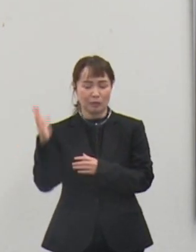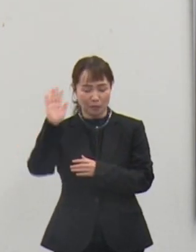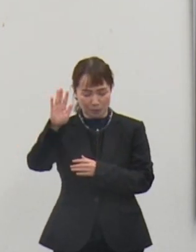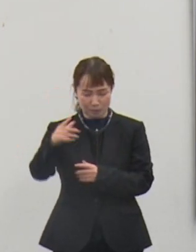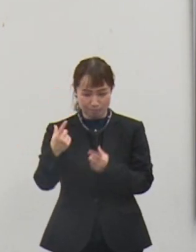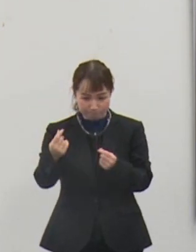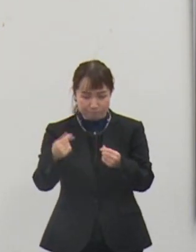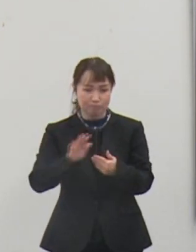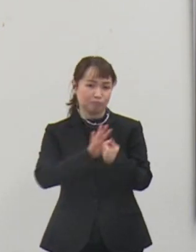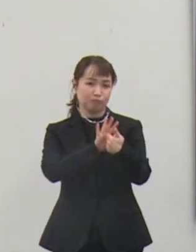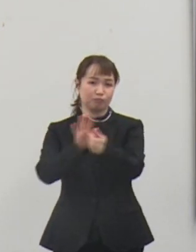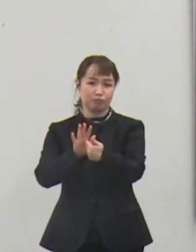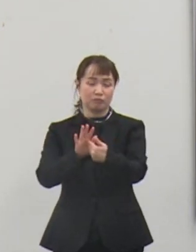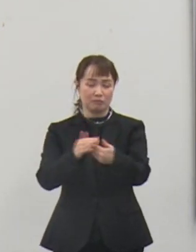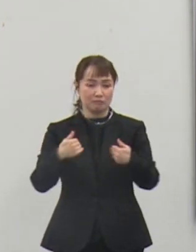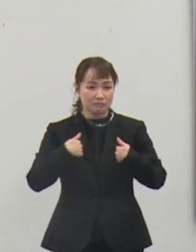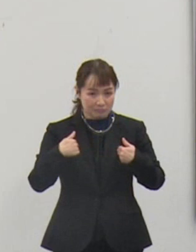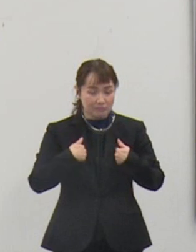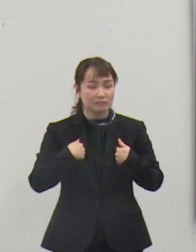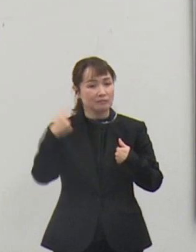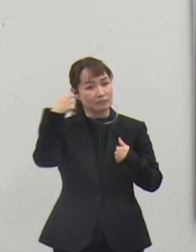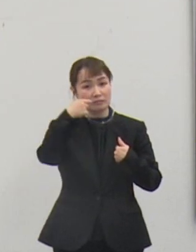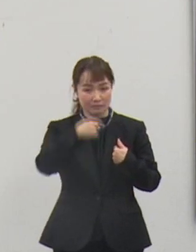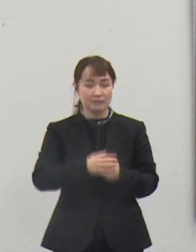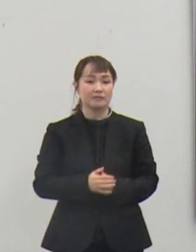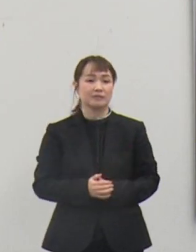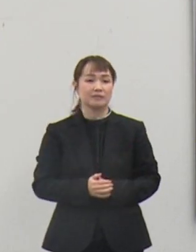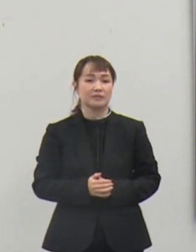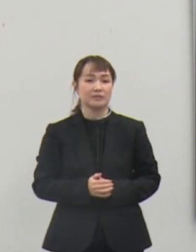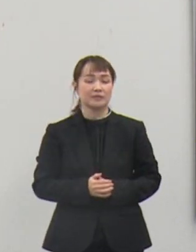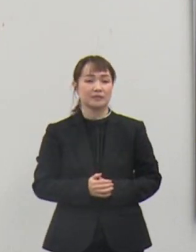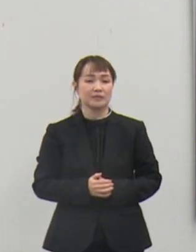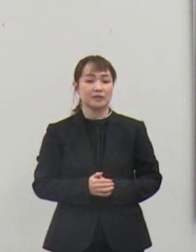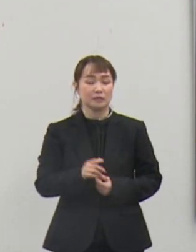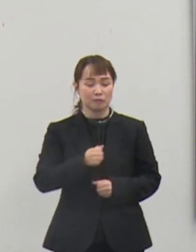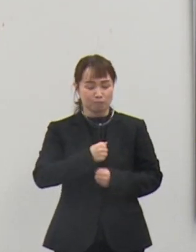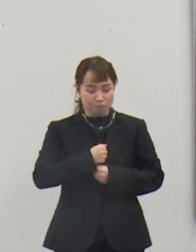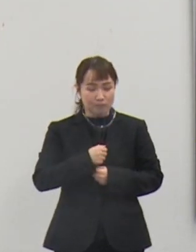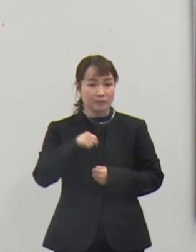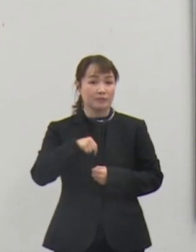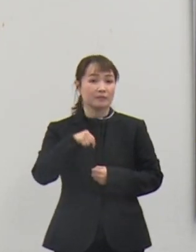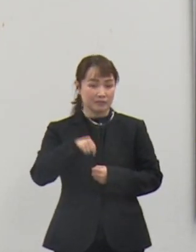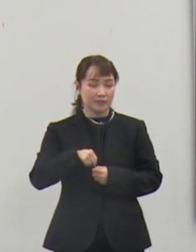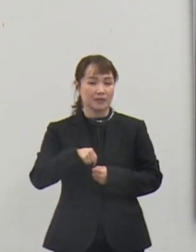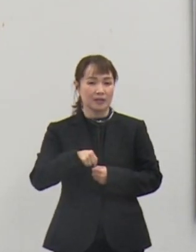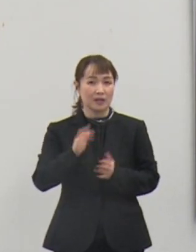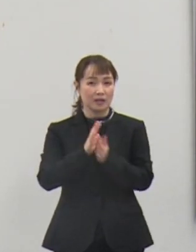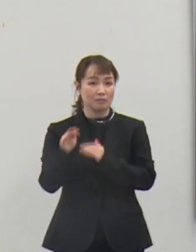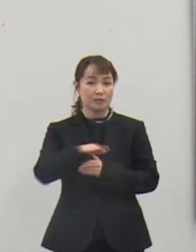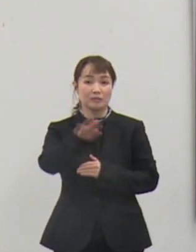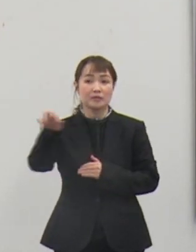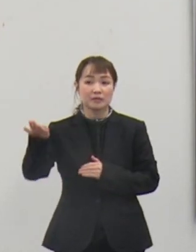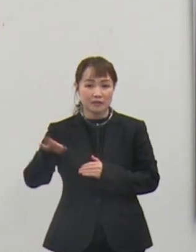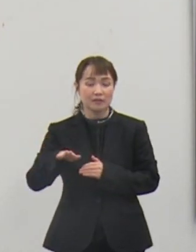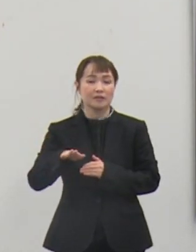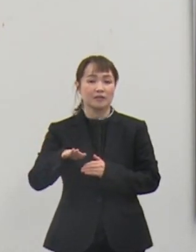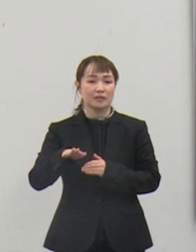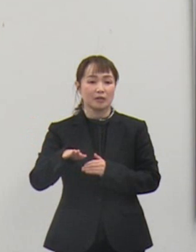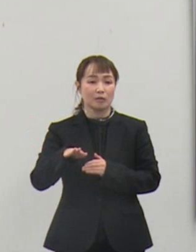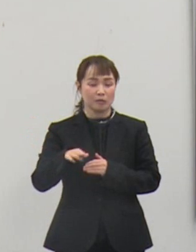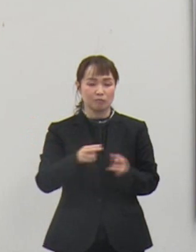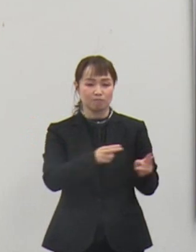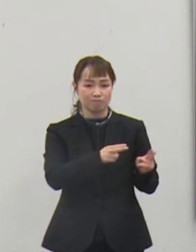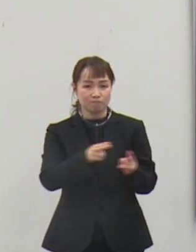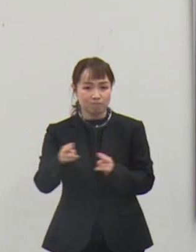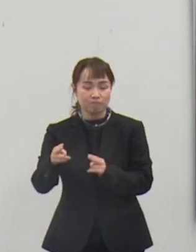とした感染防止対策は必要だというふうに思っておりますが、そういった点を留意していただきながら、県民の皆さんにはこの制度を